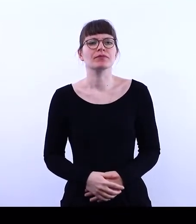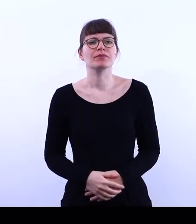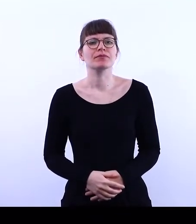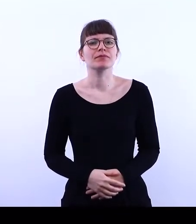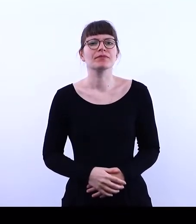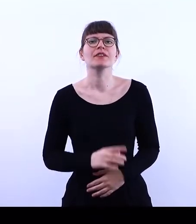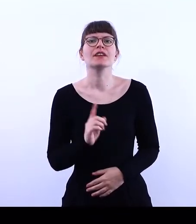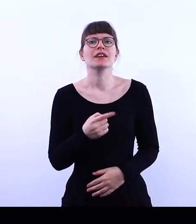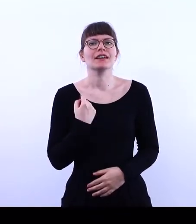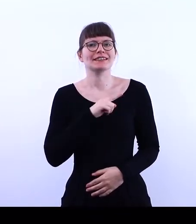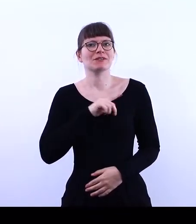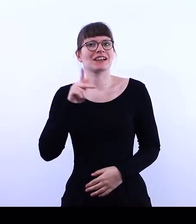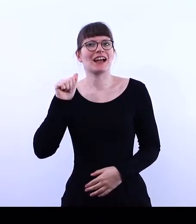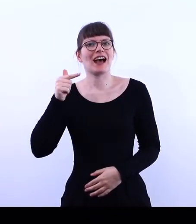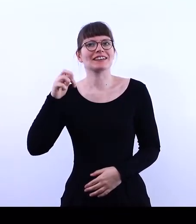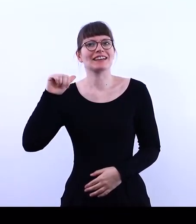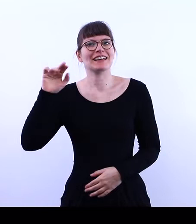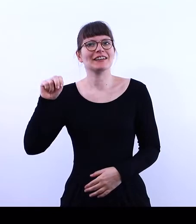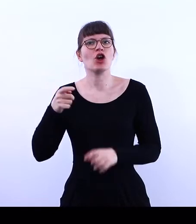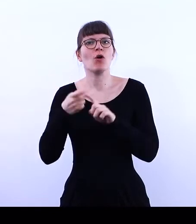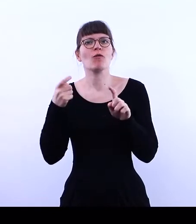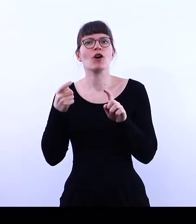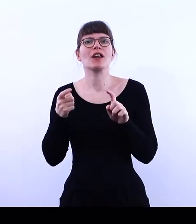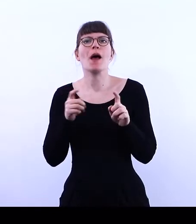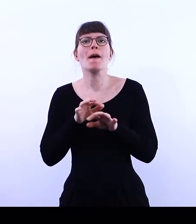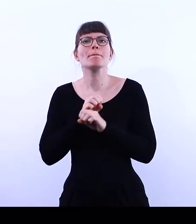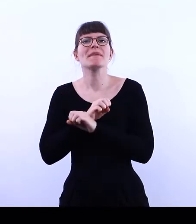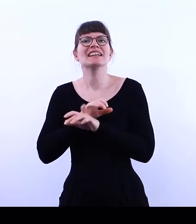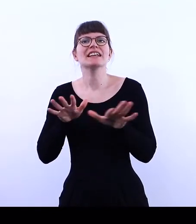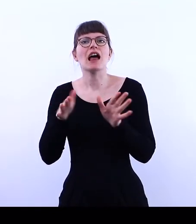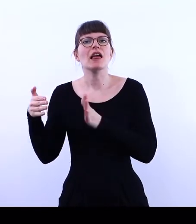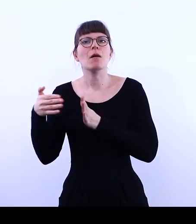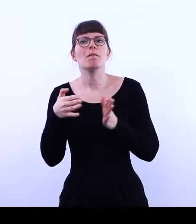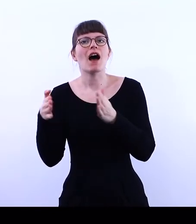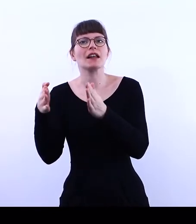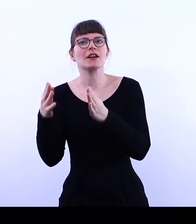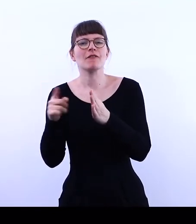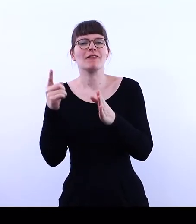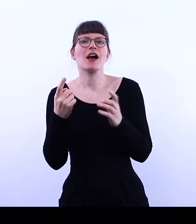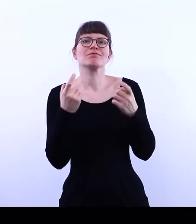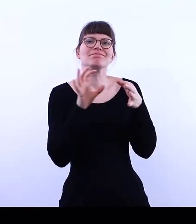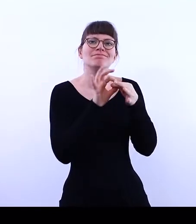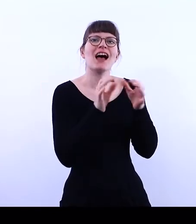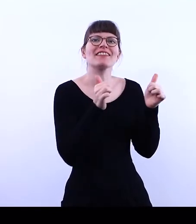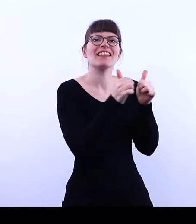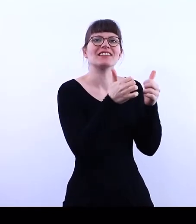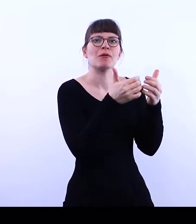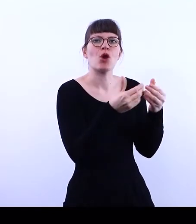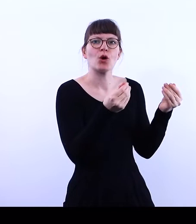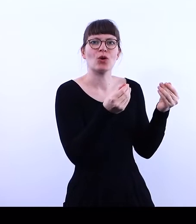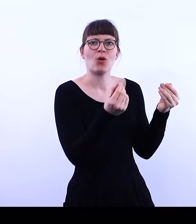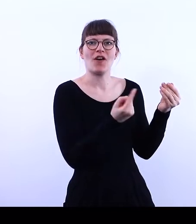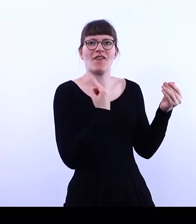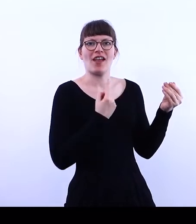von Mediale Pfade. Wir sind sozusagen in dieser Tandem-Lösung, die ja angesprochen wurde, der Bildungspartner, diejenigen, die